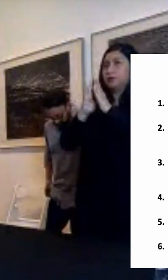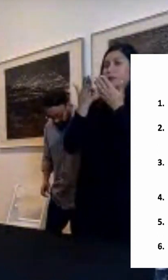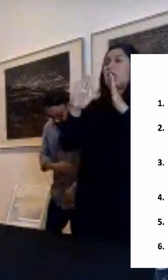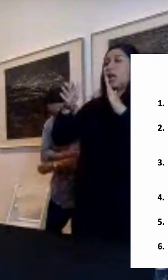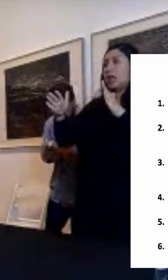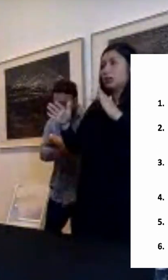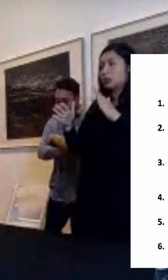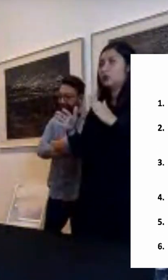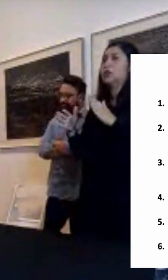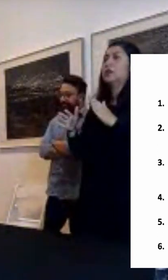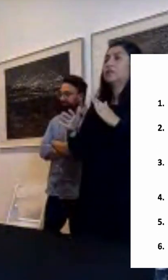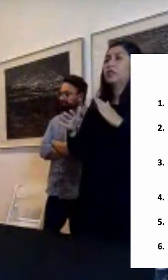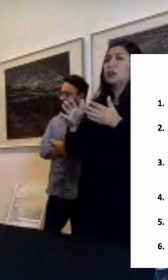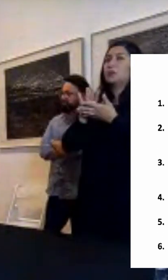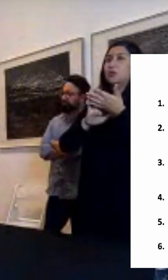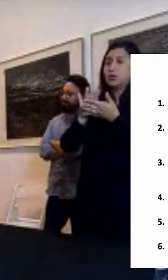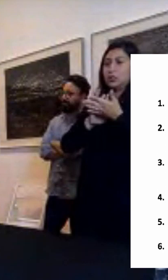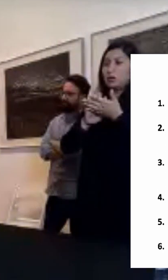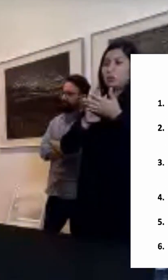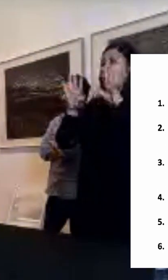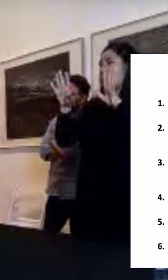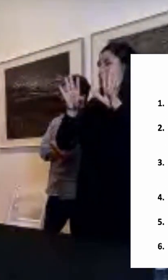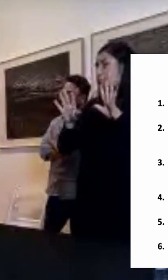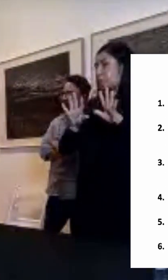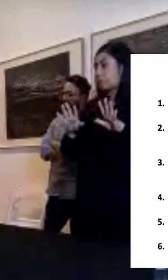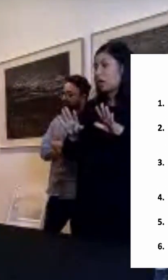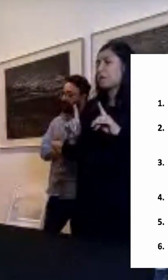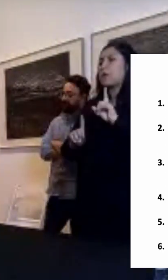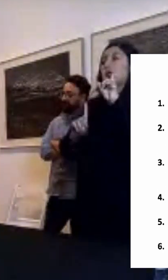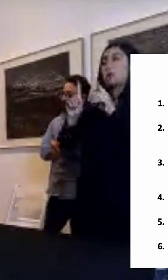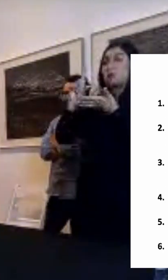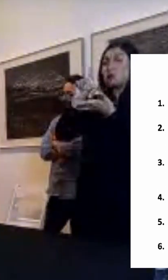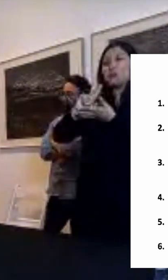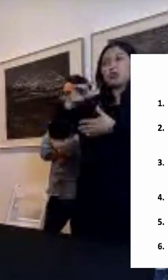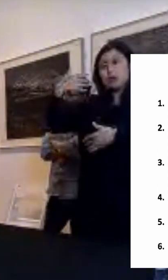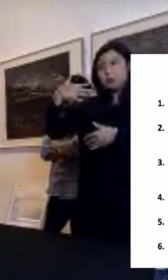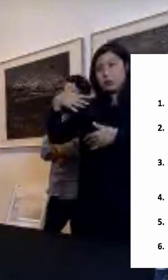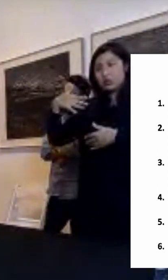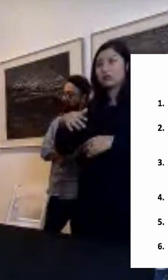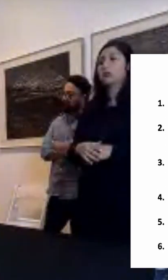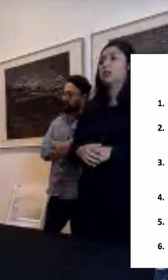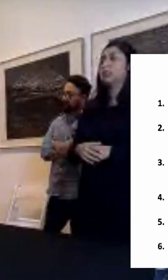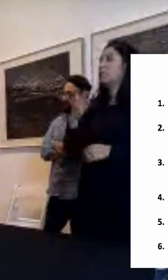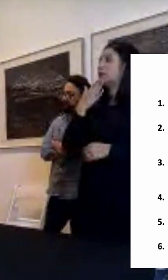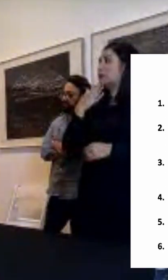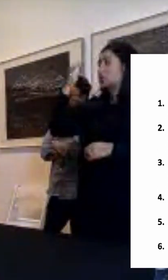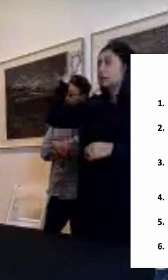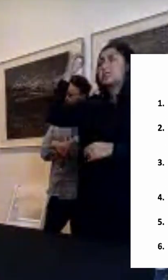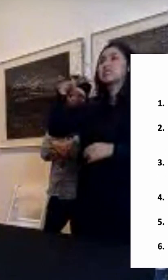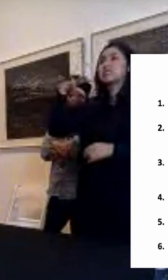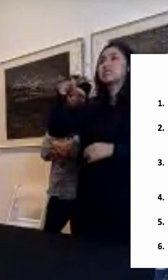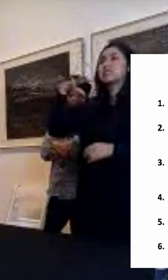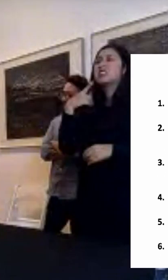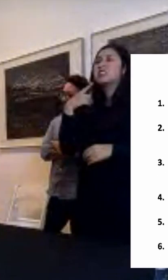consistían en poner en valor aquellos lugares que son importantes para uno y también de saber qué es importante